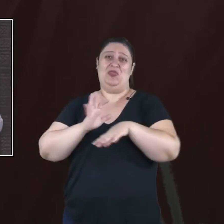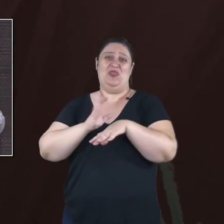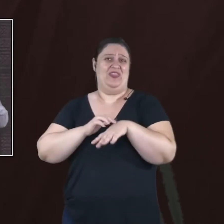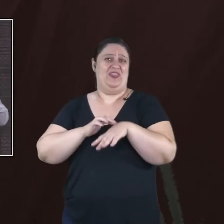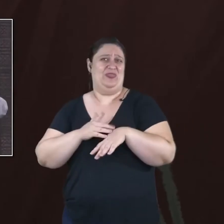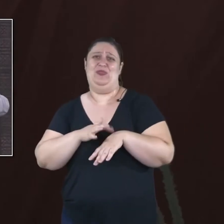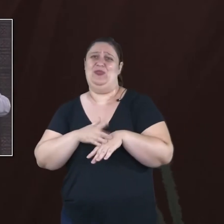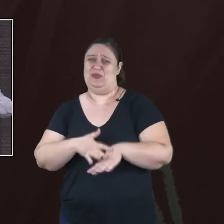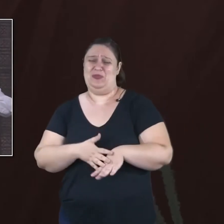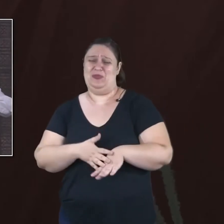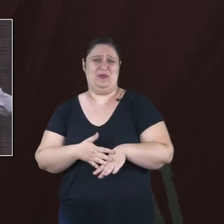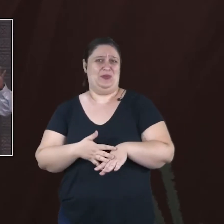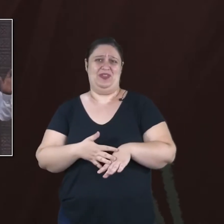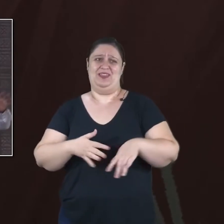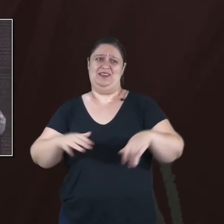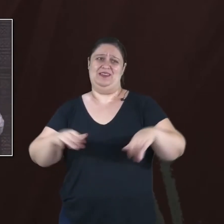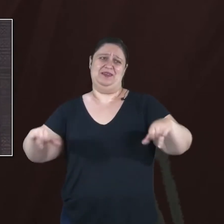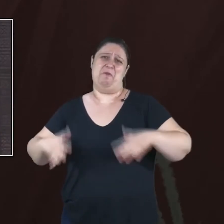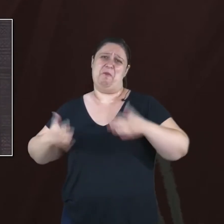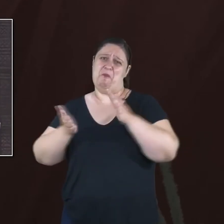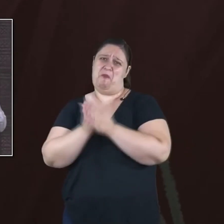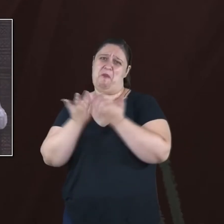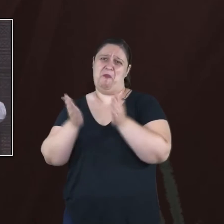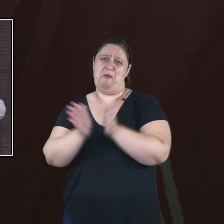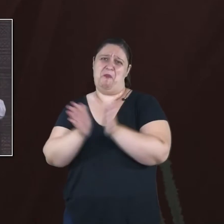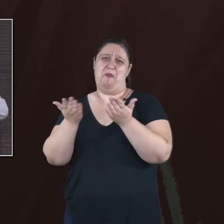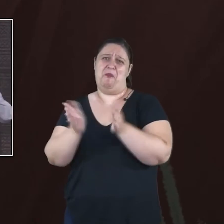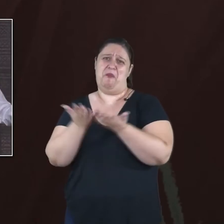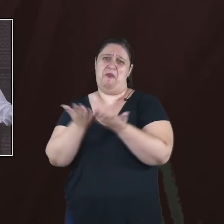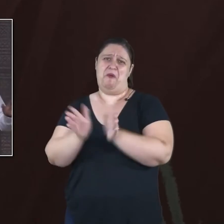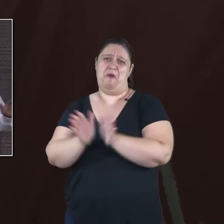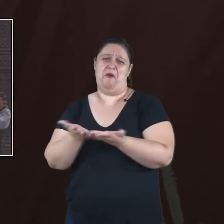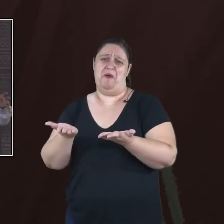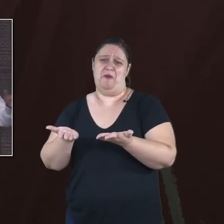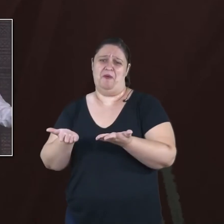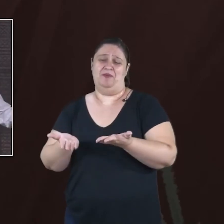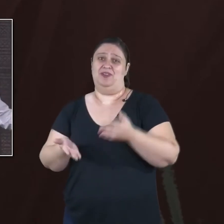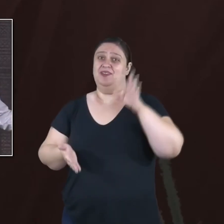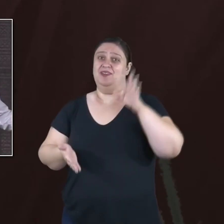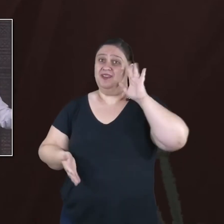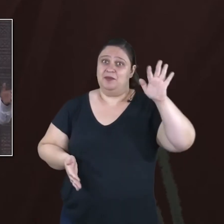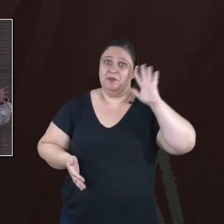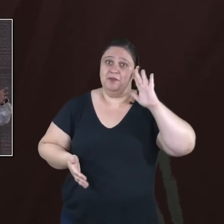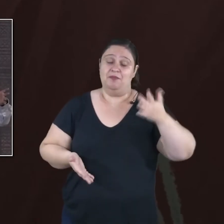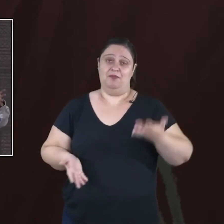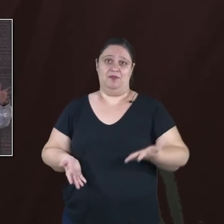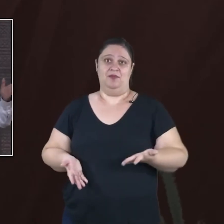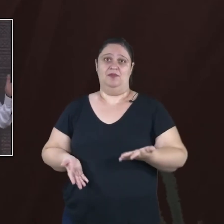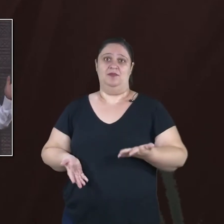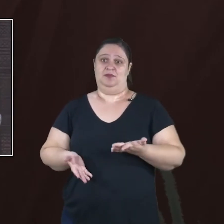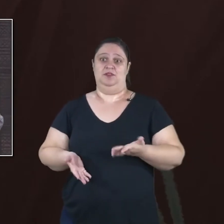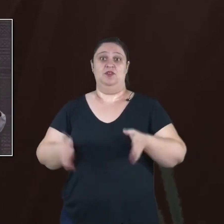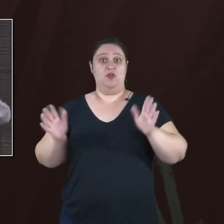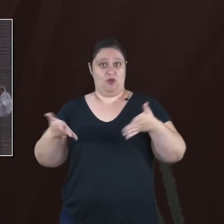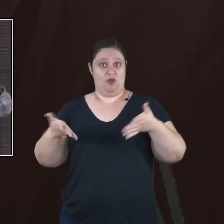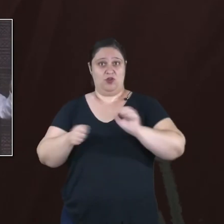muito desamparo dos doentes, muita miséria. Imagina só, hoje, né, com a